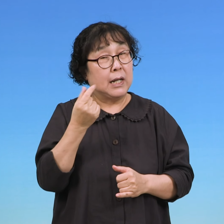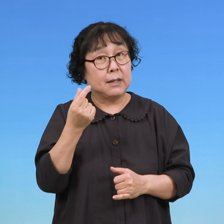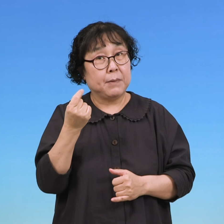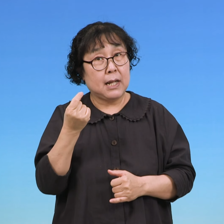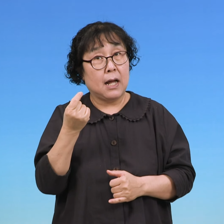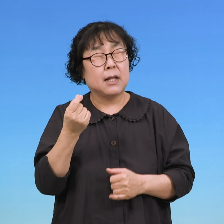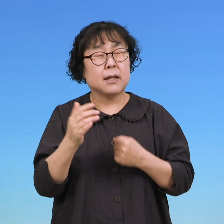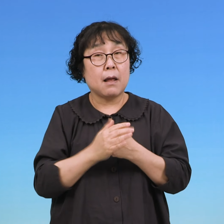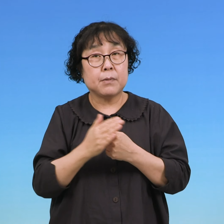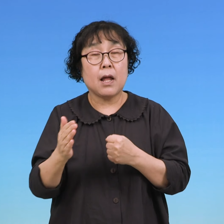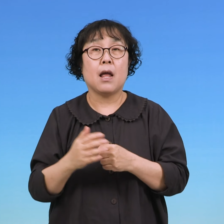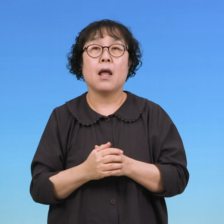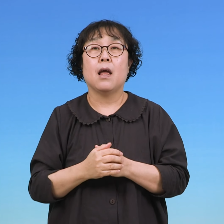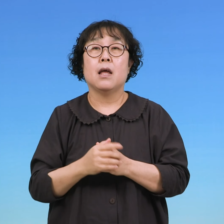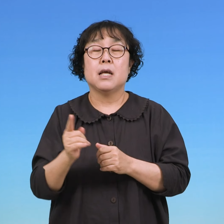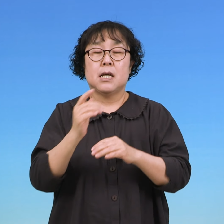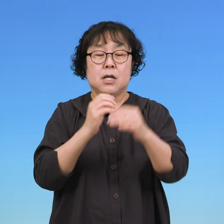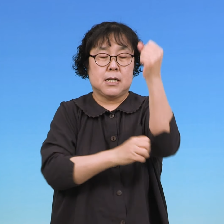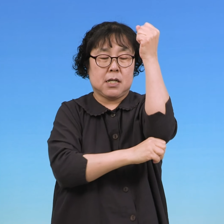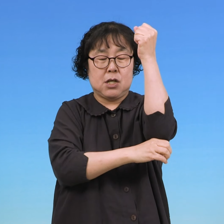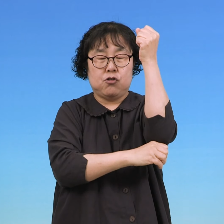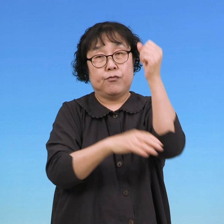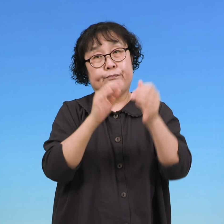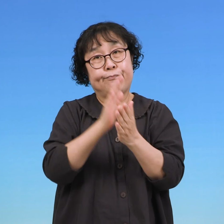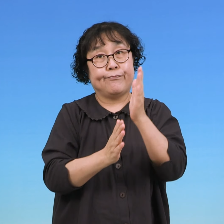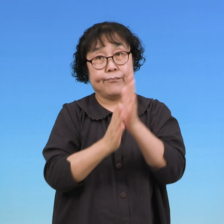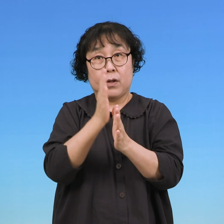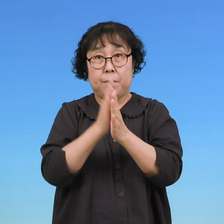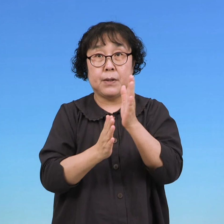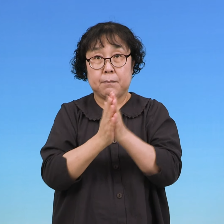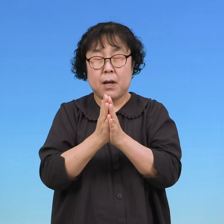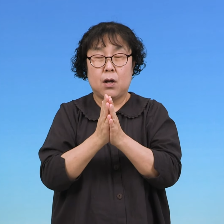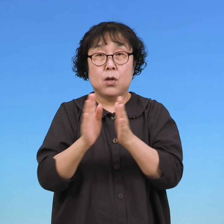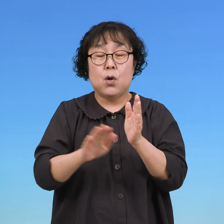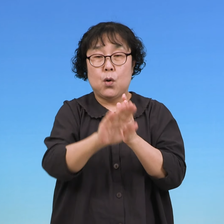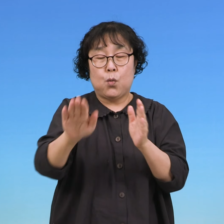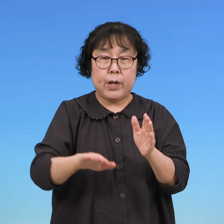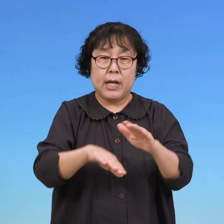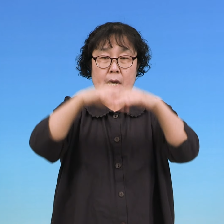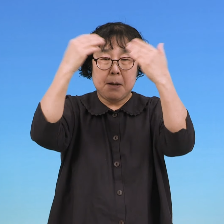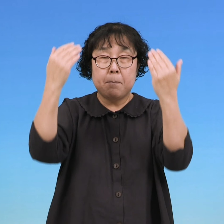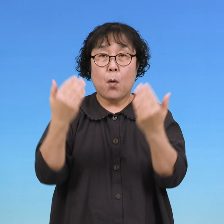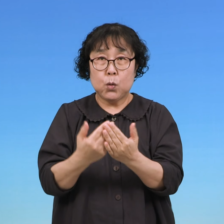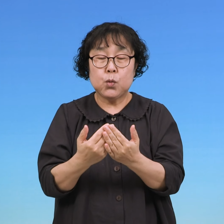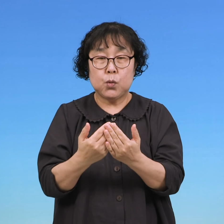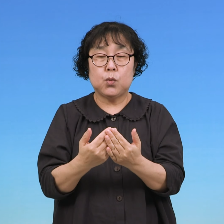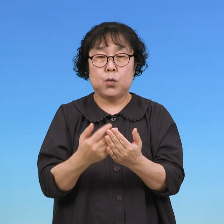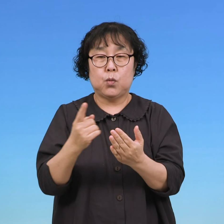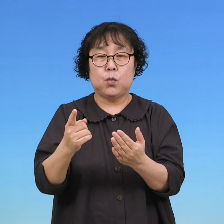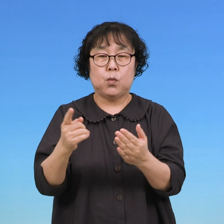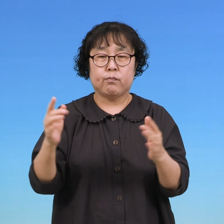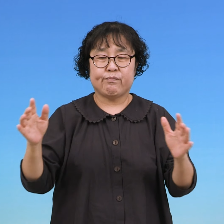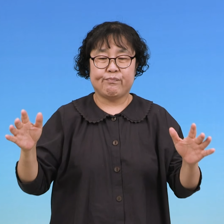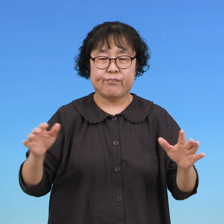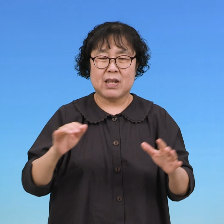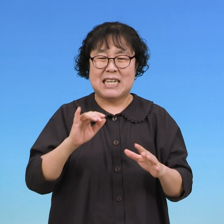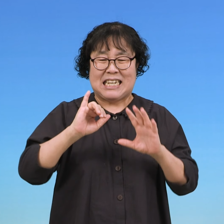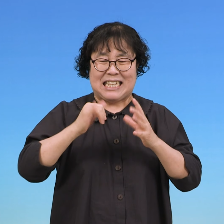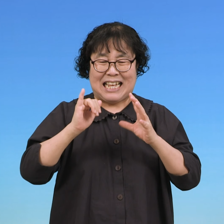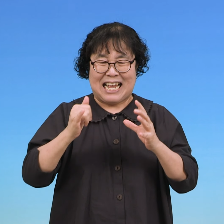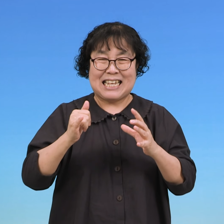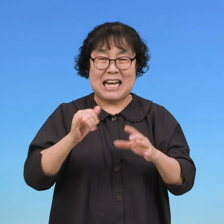모르겠습니다 그러니까 여러분 이 기준이 없으면요 우리 모두가 다 그렇게 흔들리며 그렇게 놀아나며 사는 거